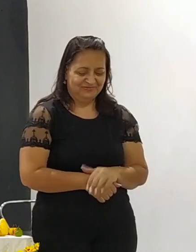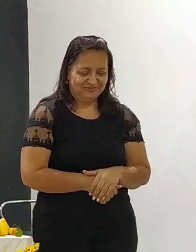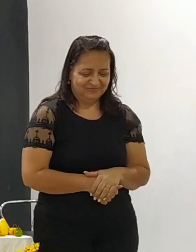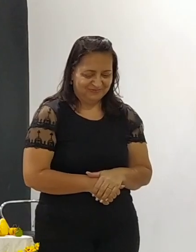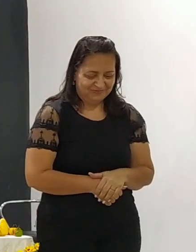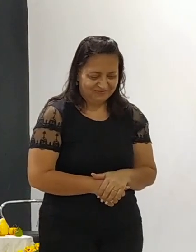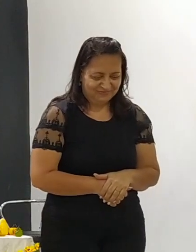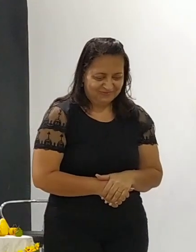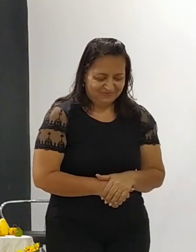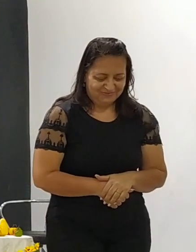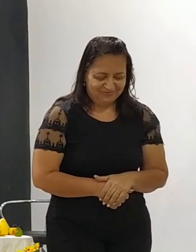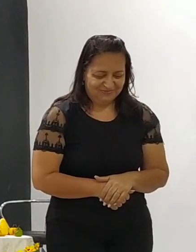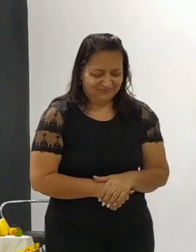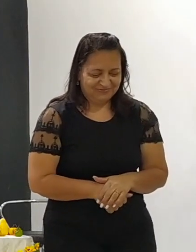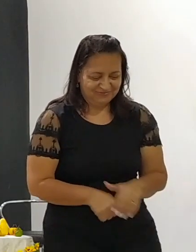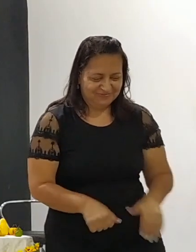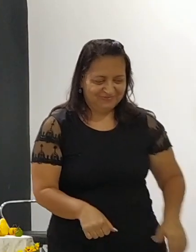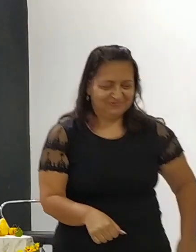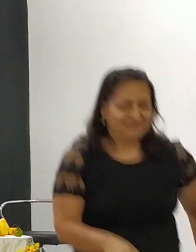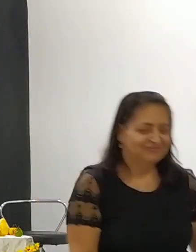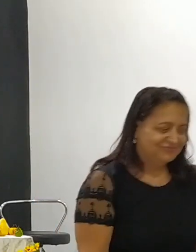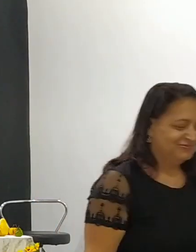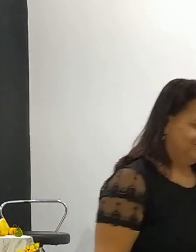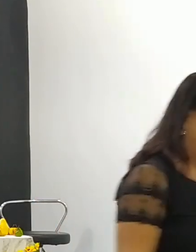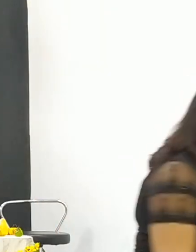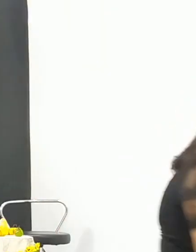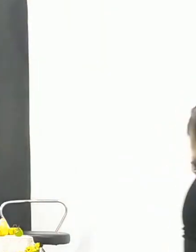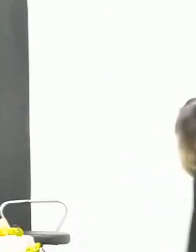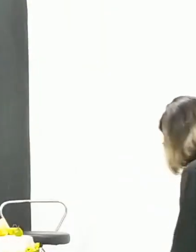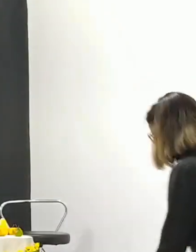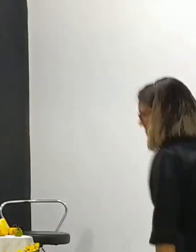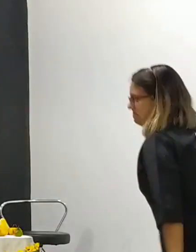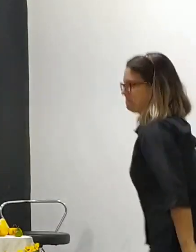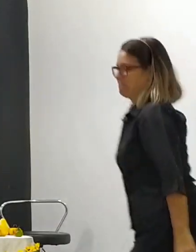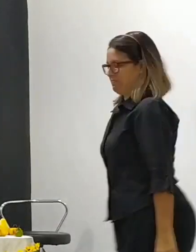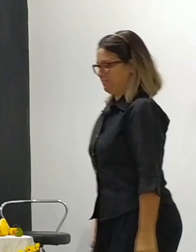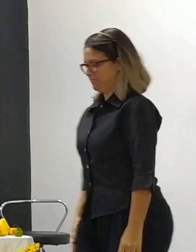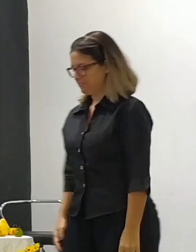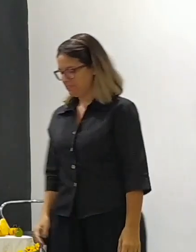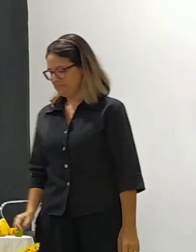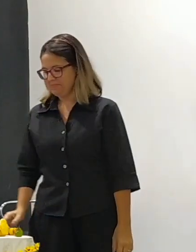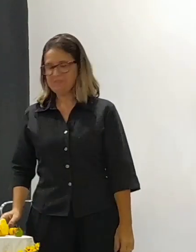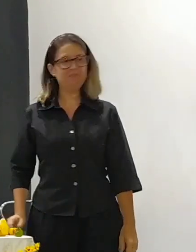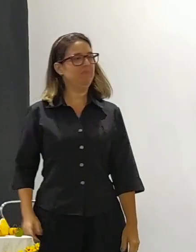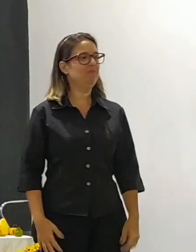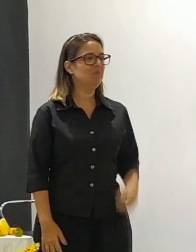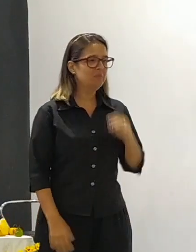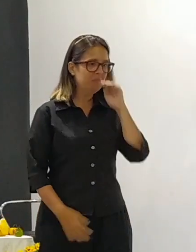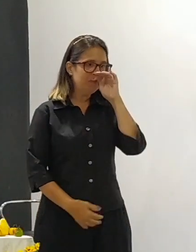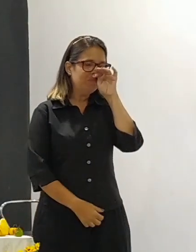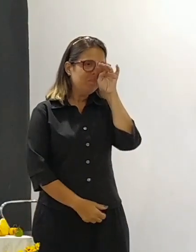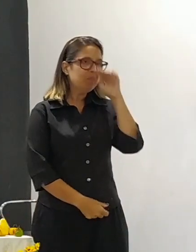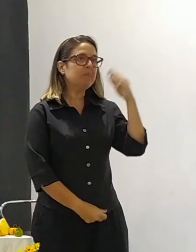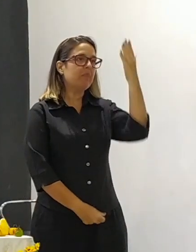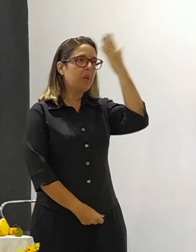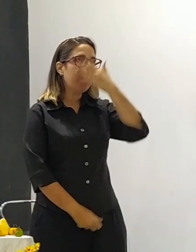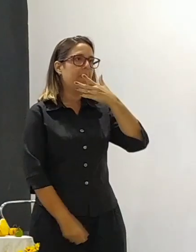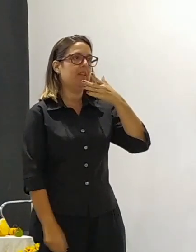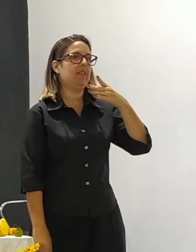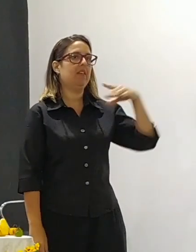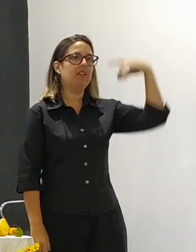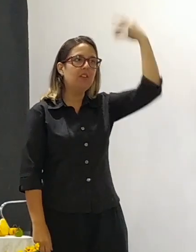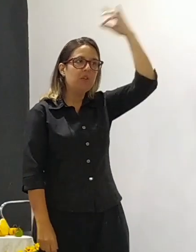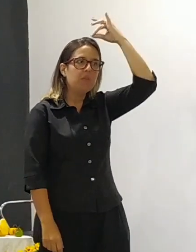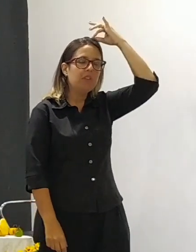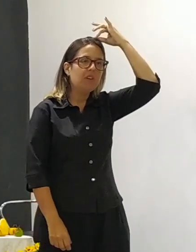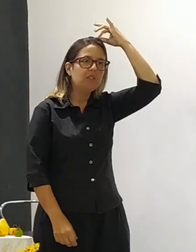Irmãos, a presença do Espírito Santo é fundamental para o ministério da igreja. Nós não podemos fazer a obra de Deus sem